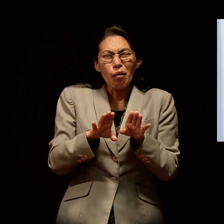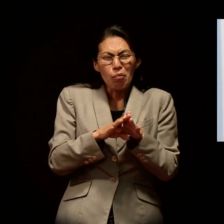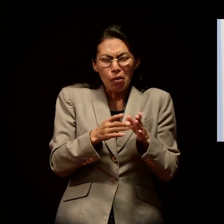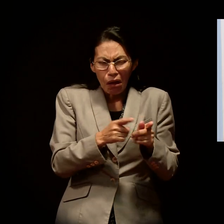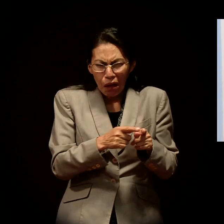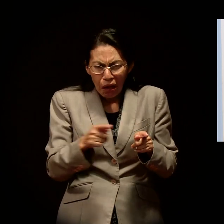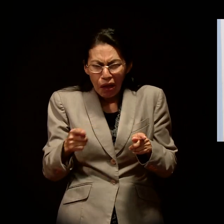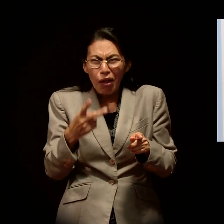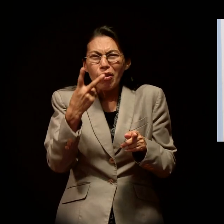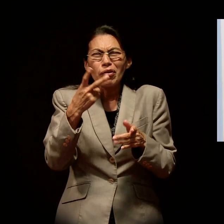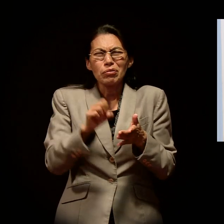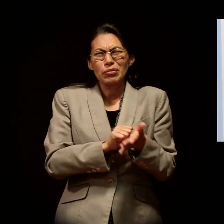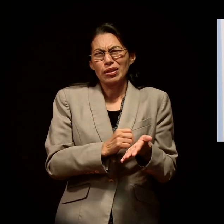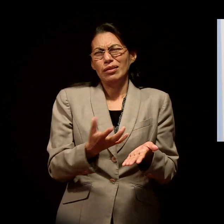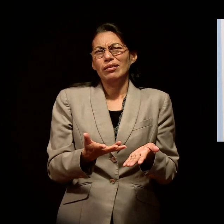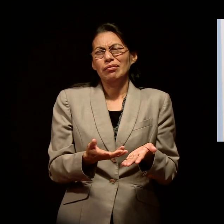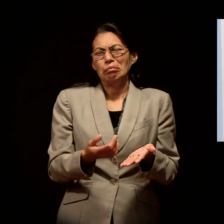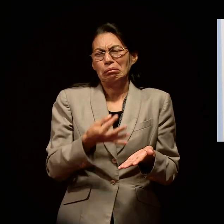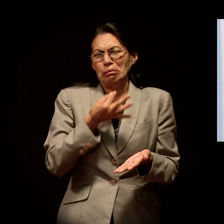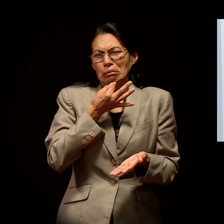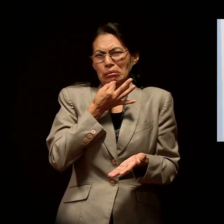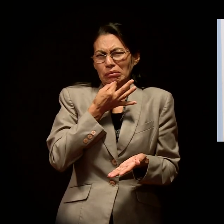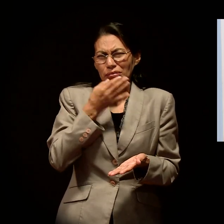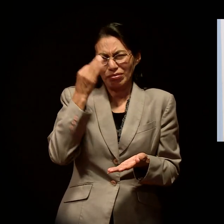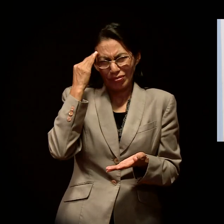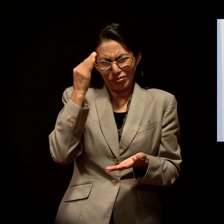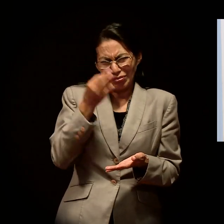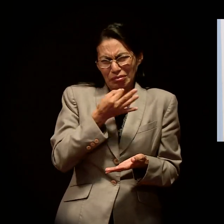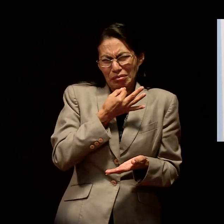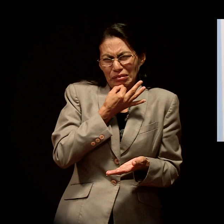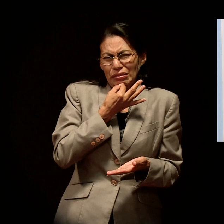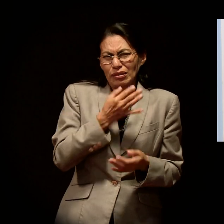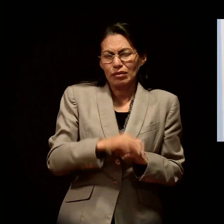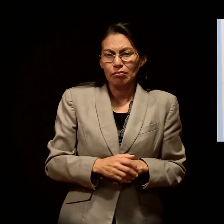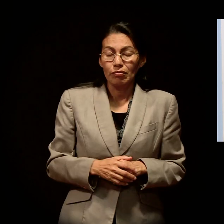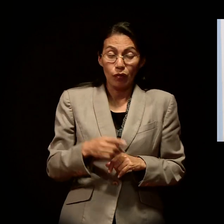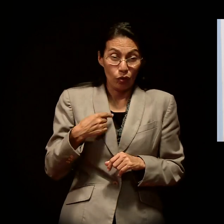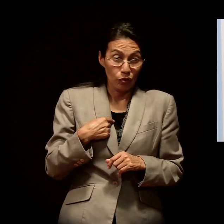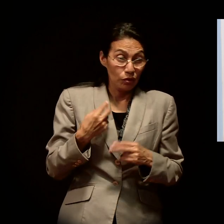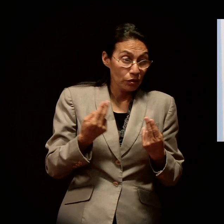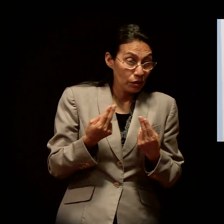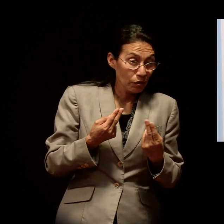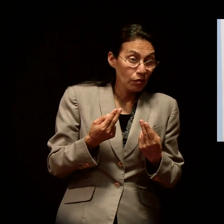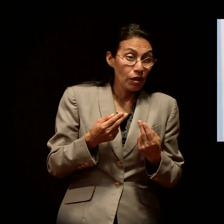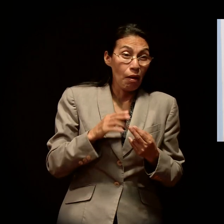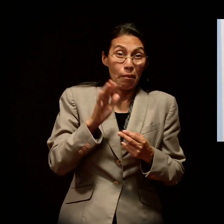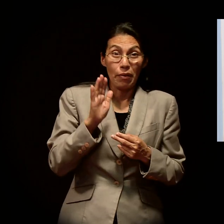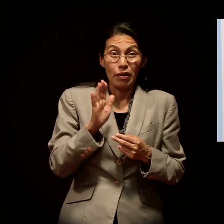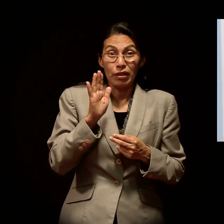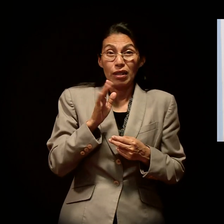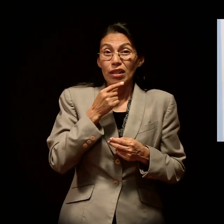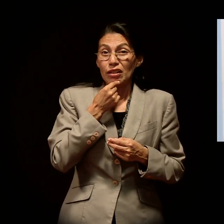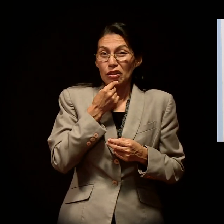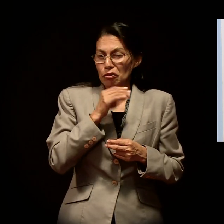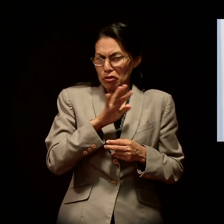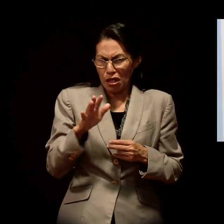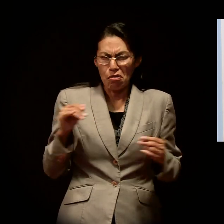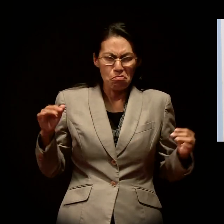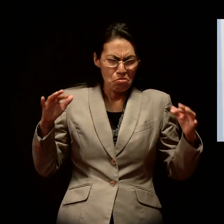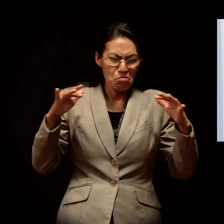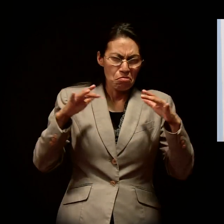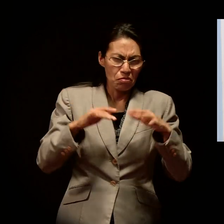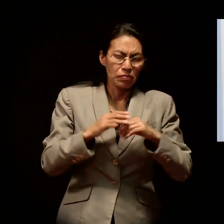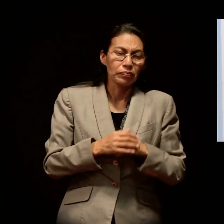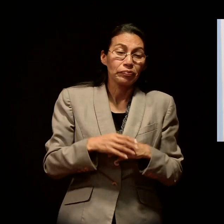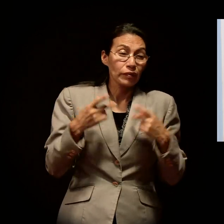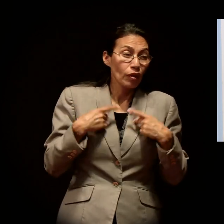posible que va a ser posible esto en poco tiempo así que mi tarea era Buscar personal como que si ya